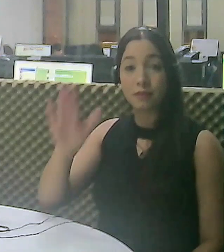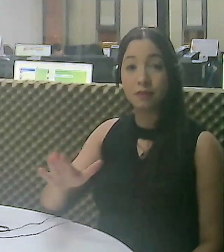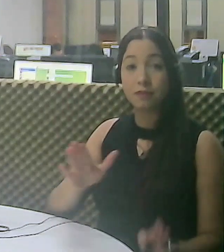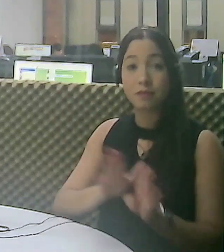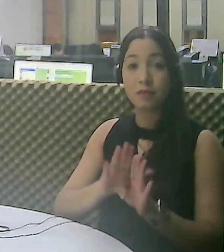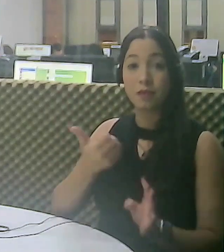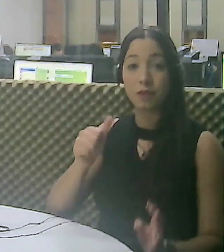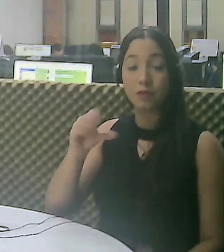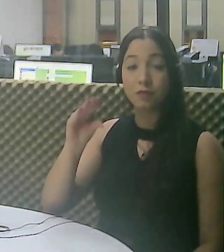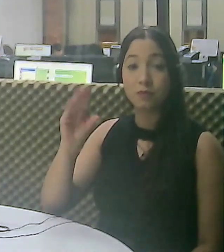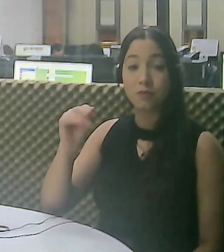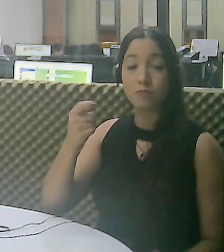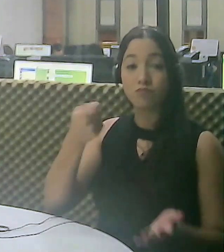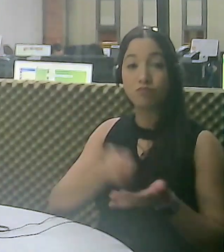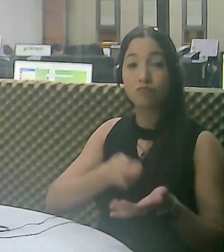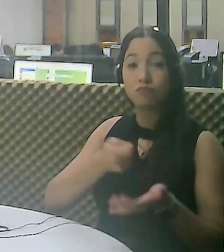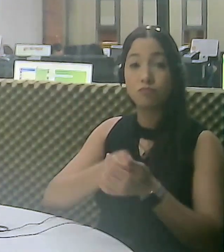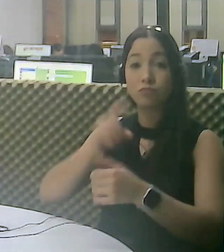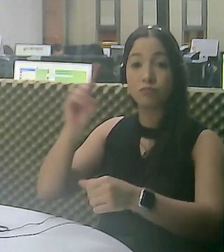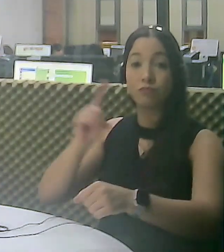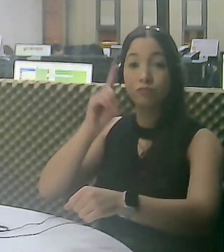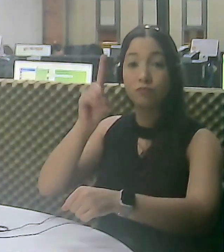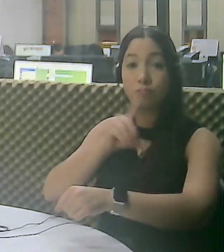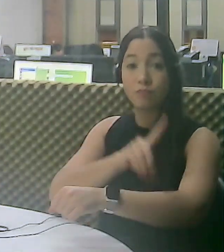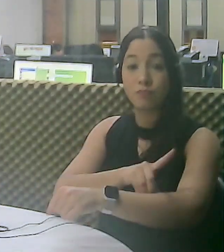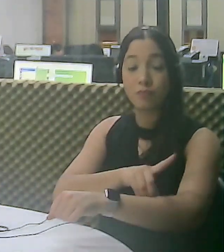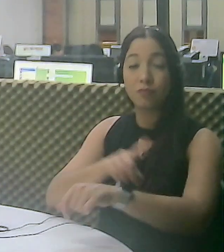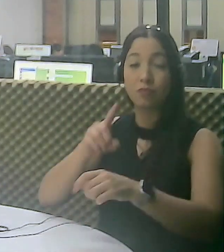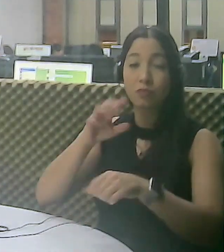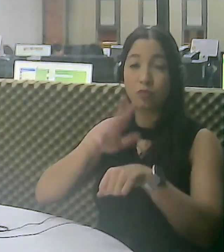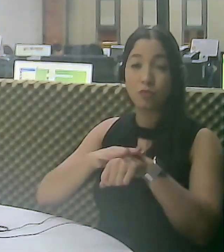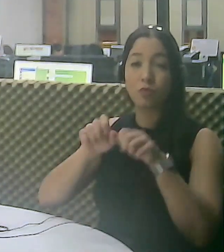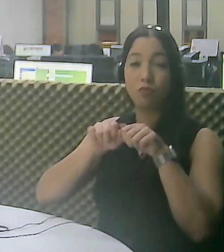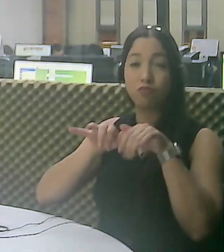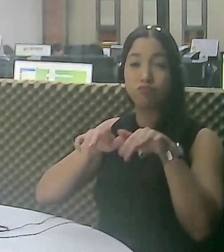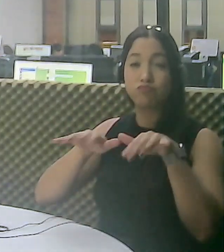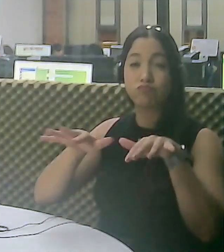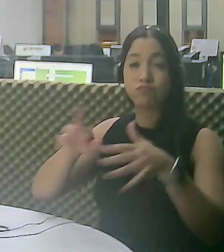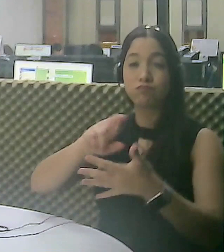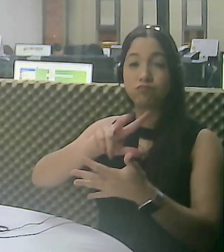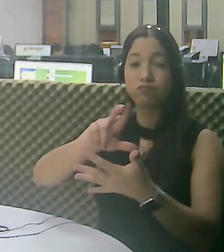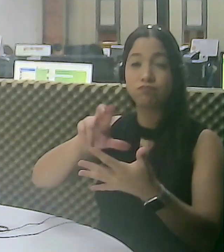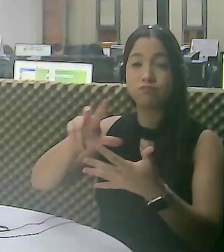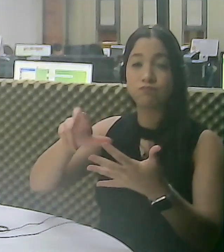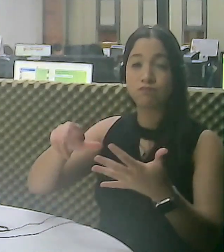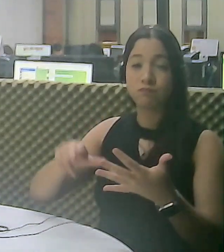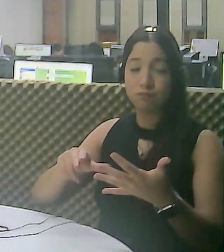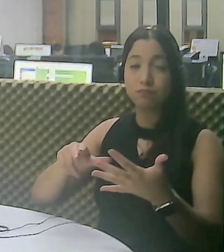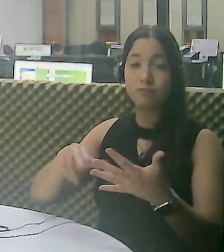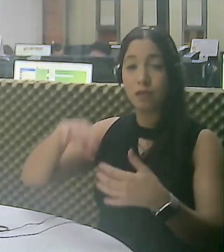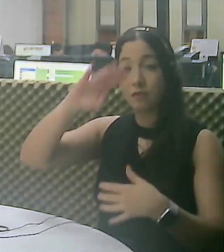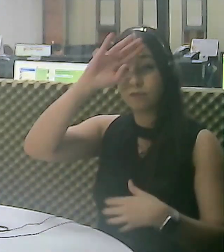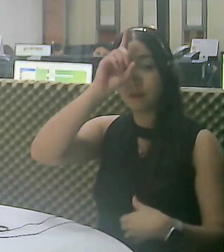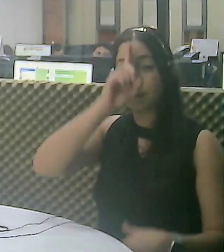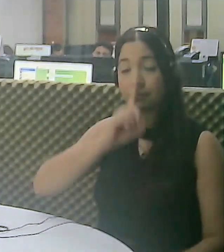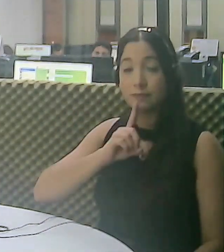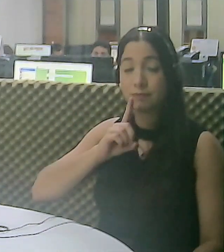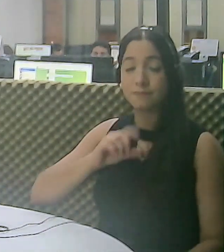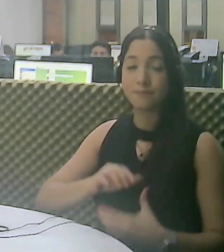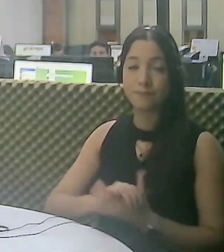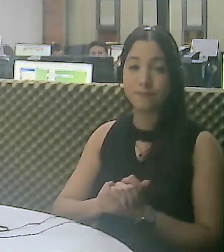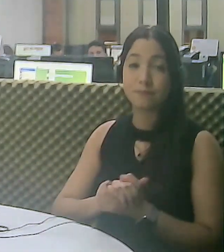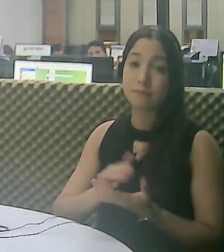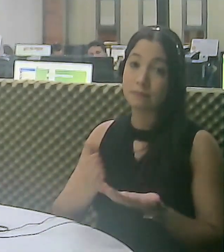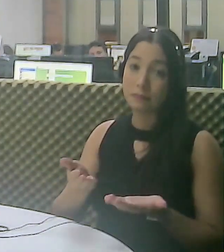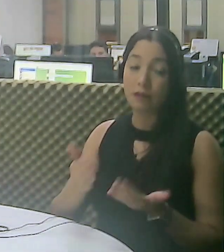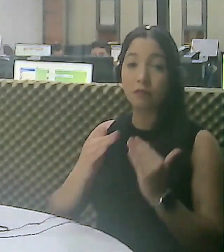noite, combatendo o mosquito Aedes aegypti, transmissor da dengue, chikungunya, zika e febre amarela urbana. Então,